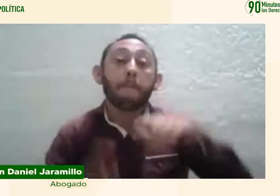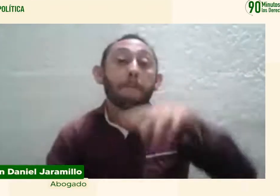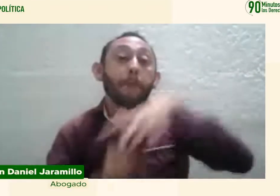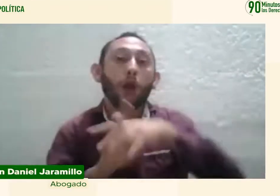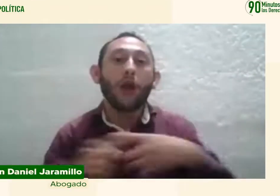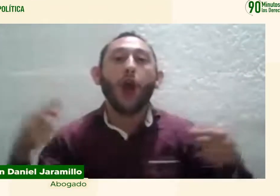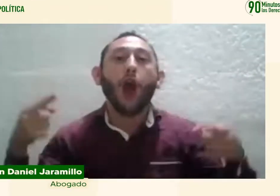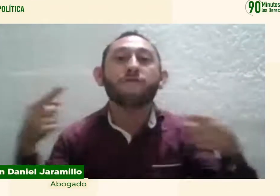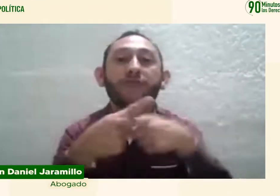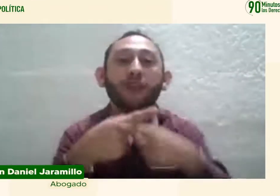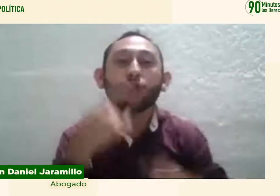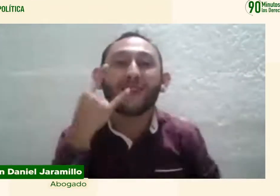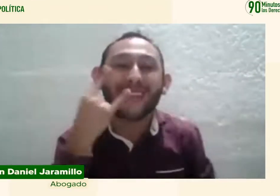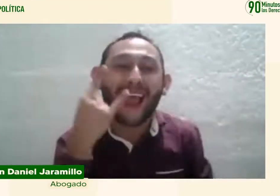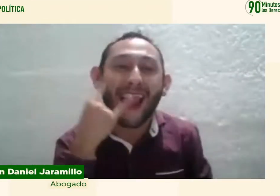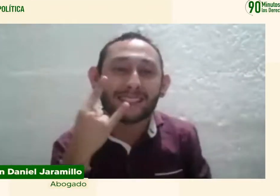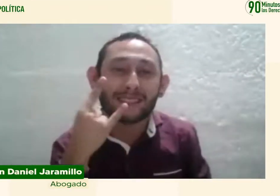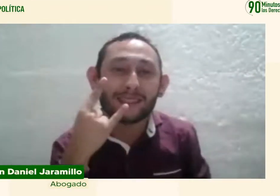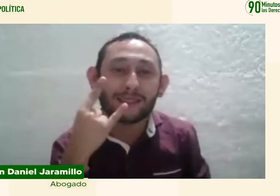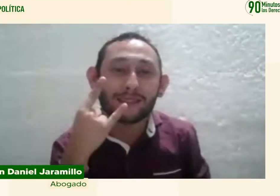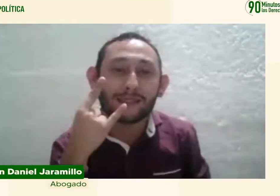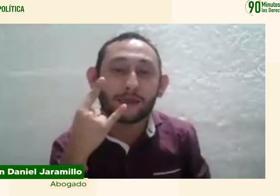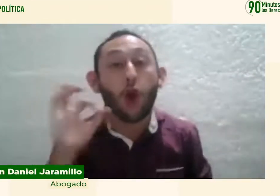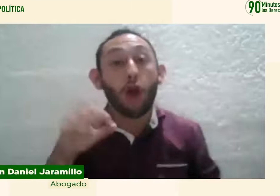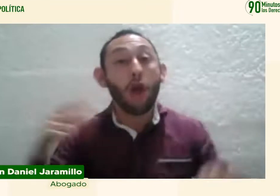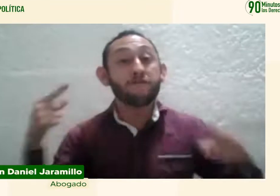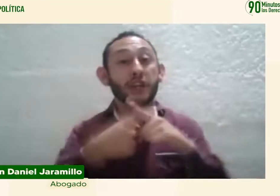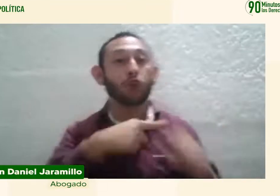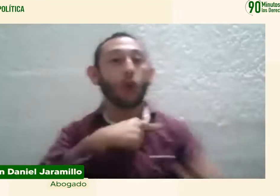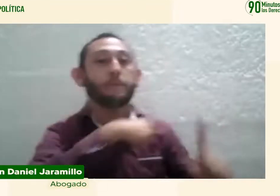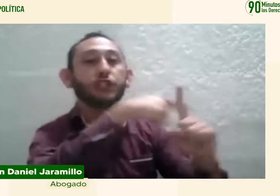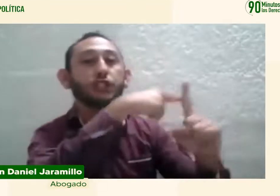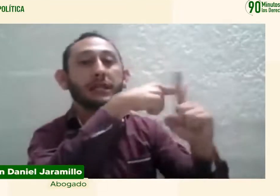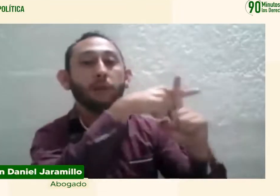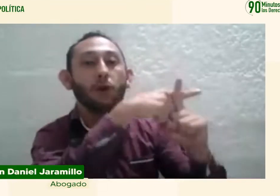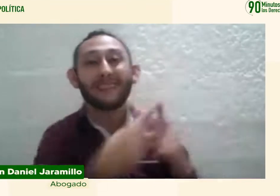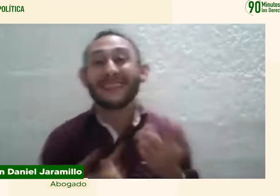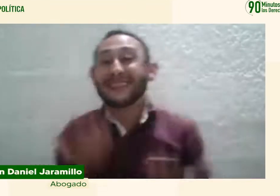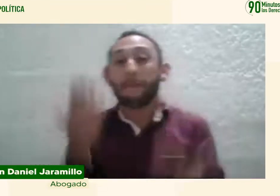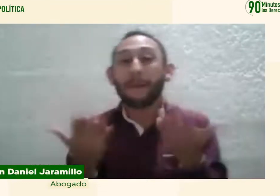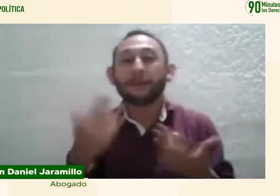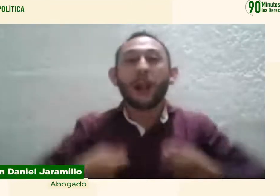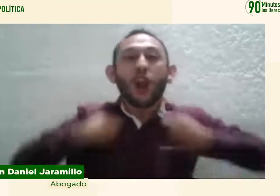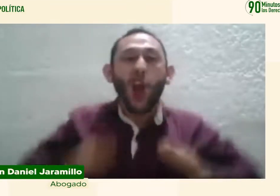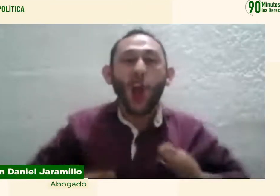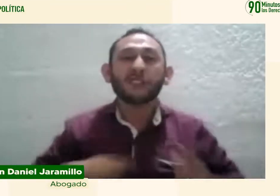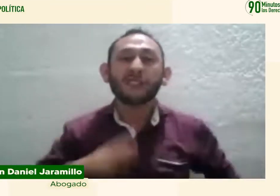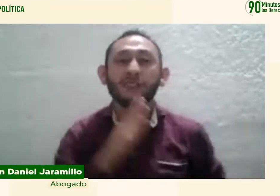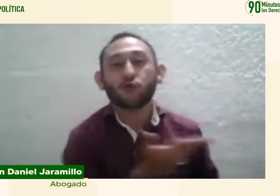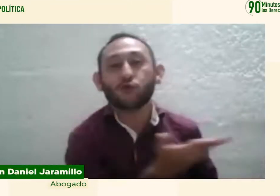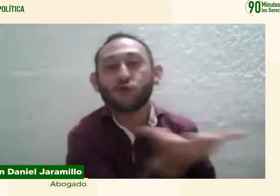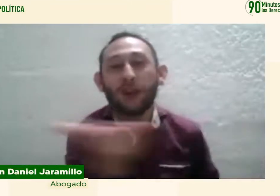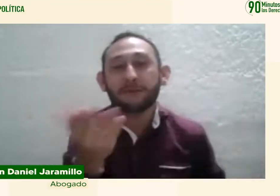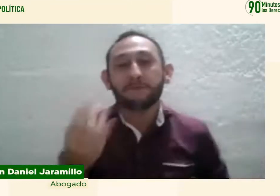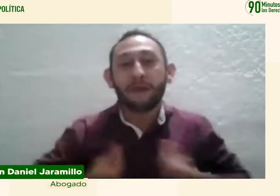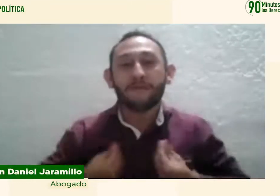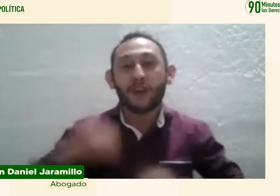funciones de llevarlo ya sea paralelamente o también teniendo presente si los intereses de la comunidad están